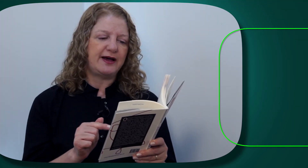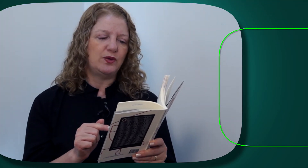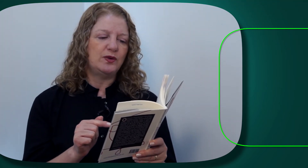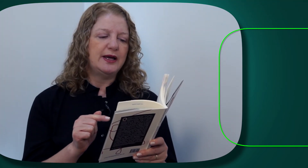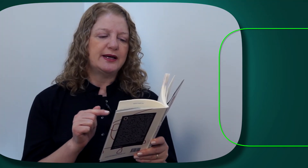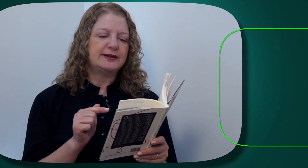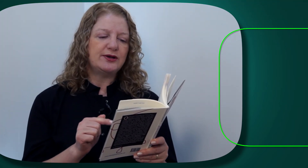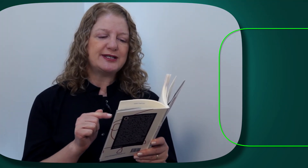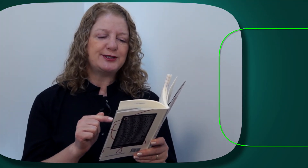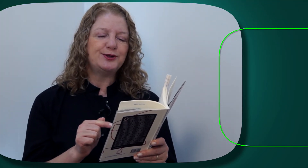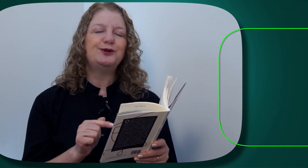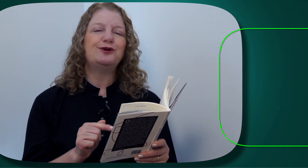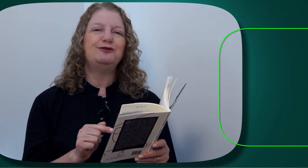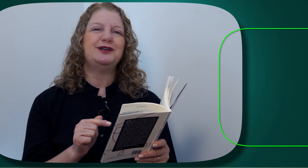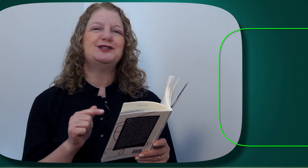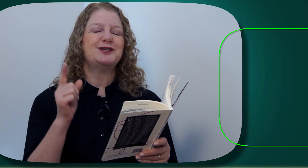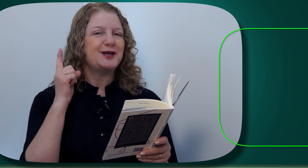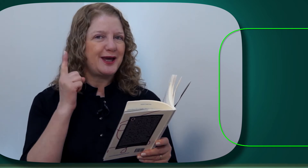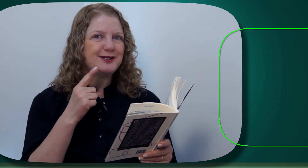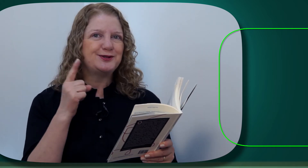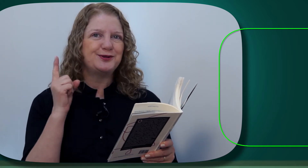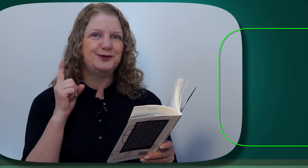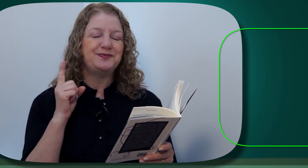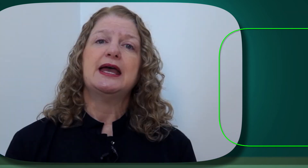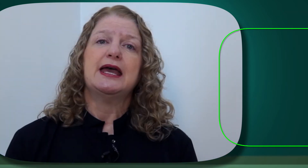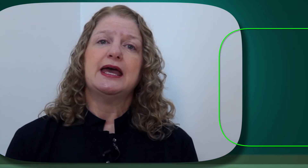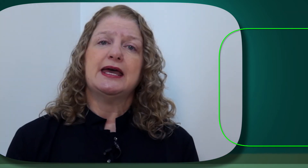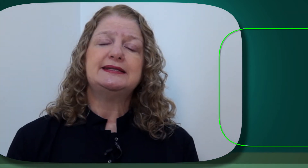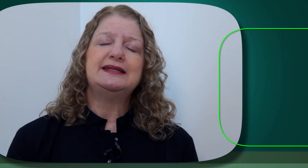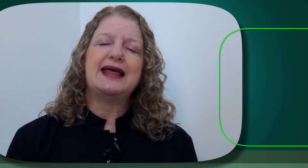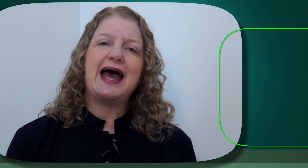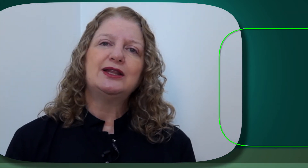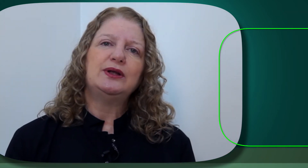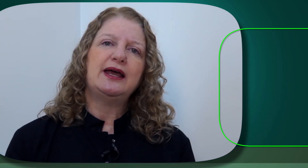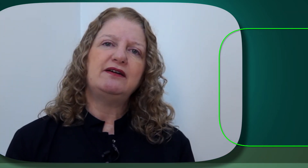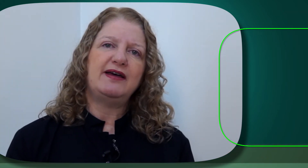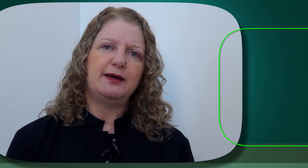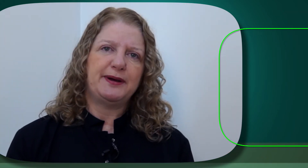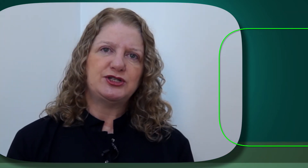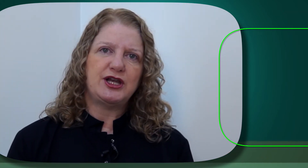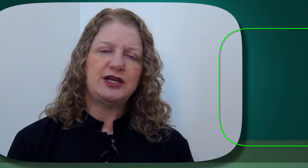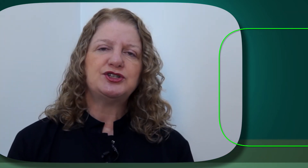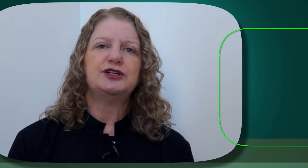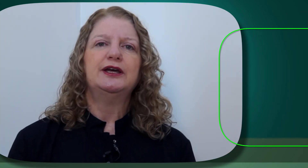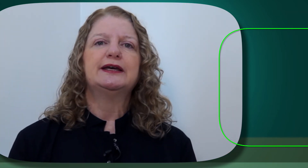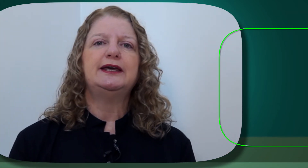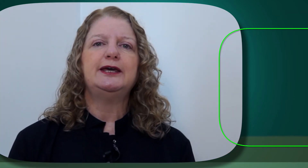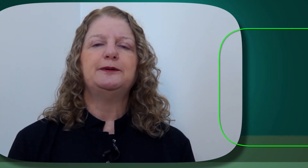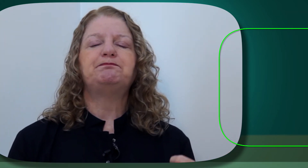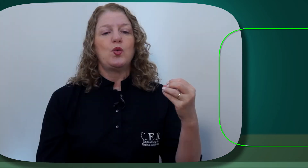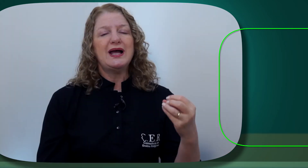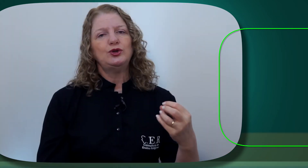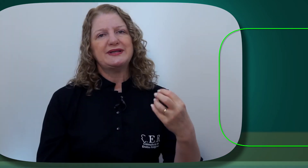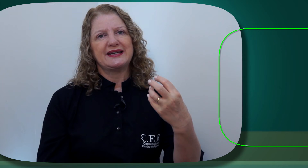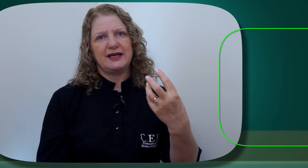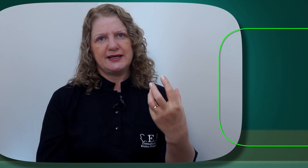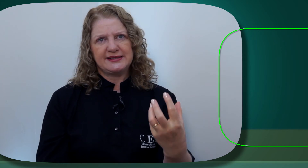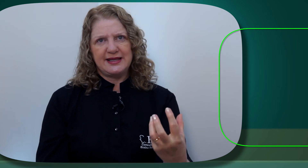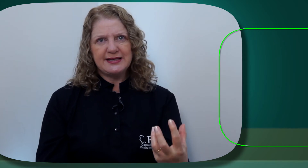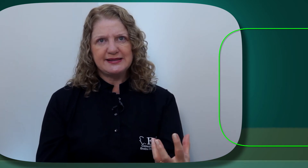falou, Deus é surdo ou ouvinte? É surdo. Esse dado, ele revela pra gente que quando essa criança